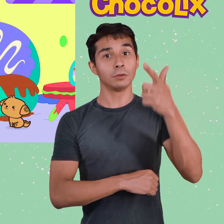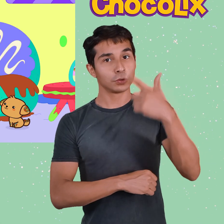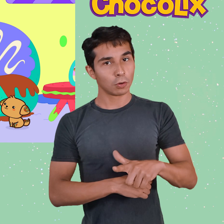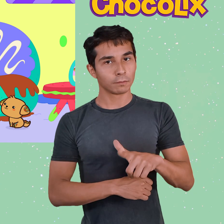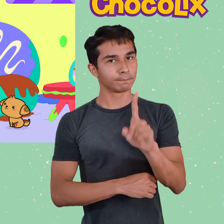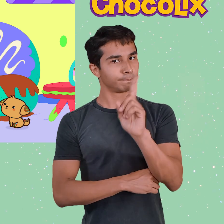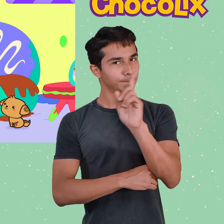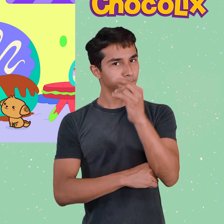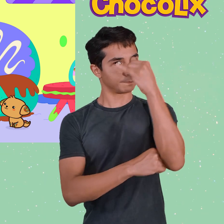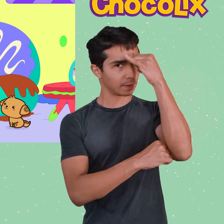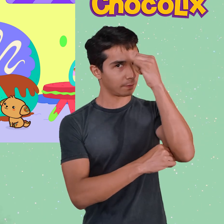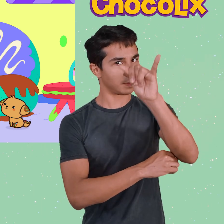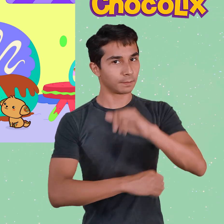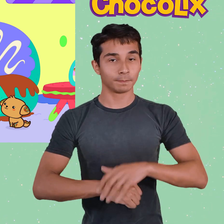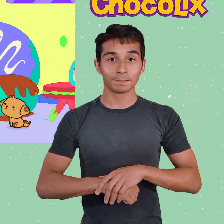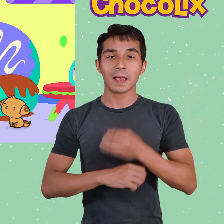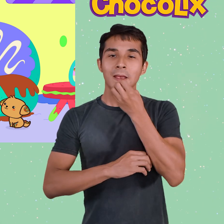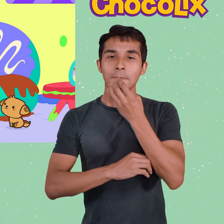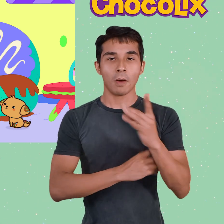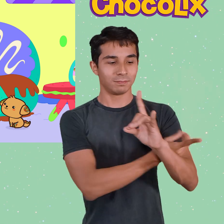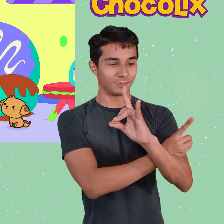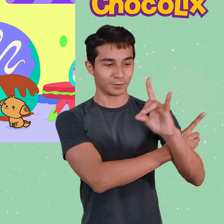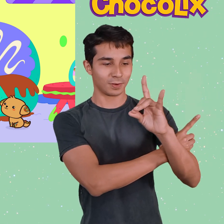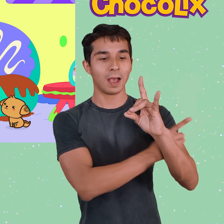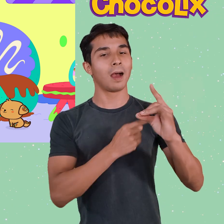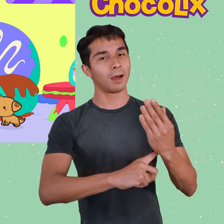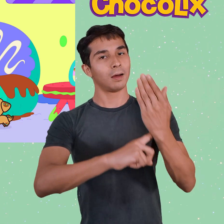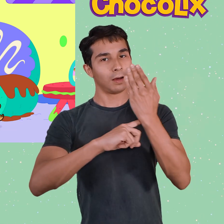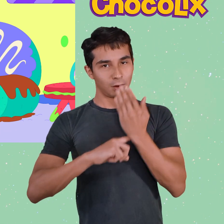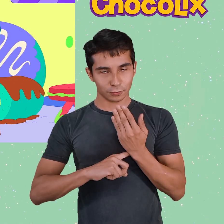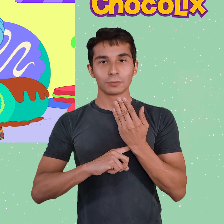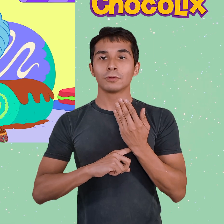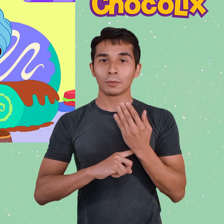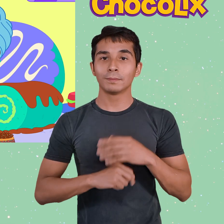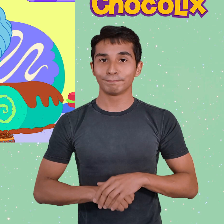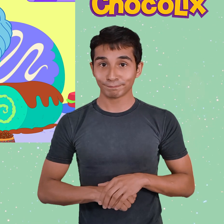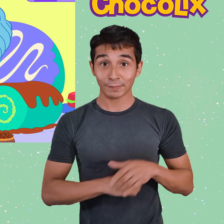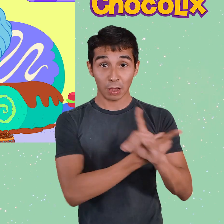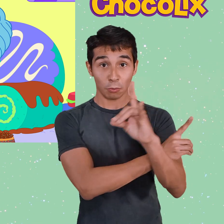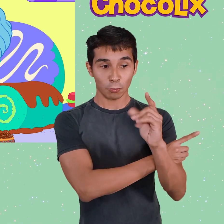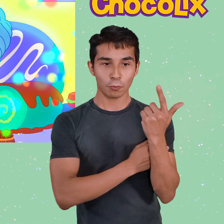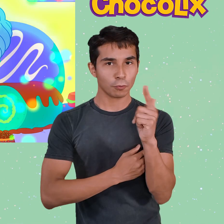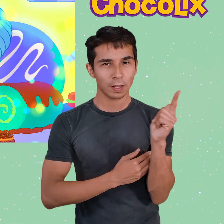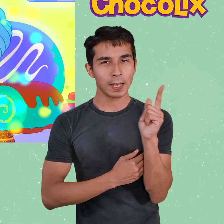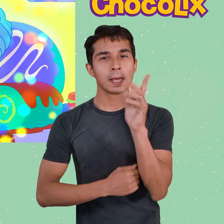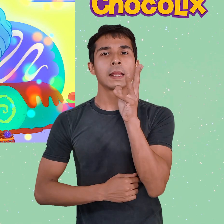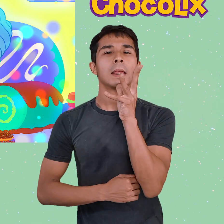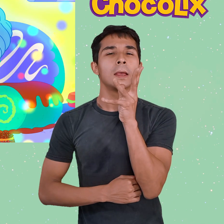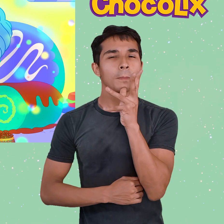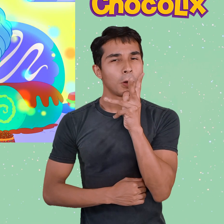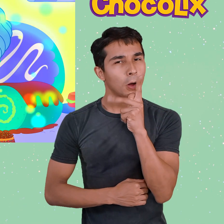Ainda bem que estávamos com a Doce Cookie, senão poderíamos demorar dias para encontrá-los. Sim, Mais uma vez ela